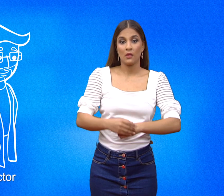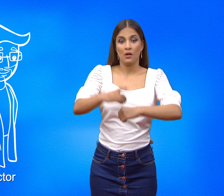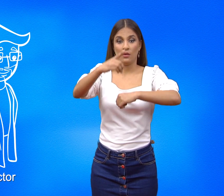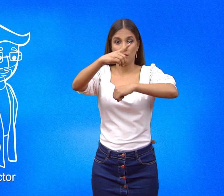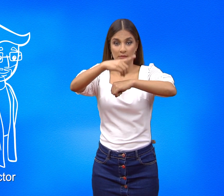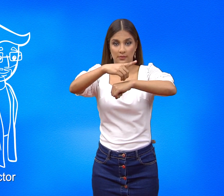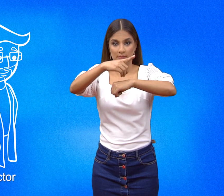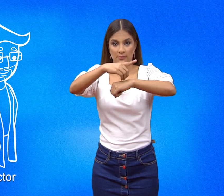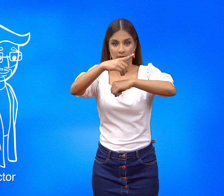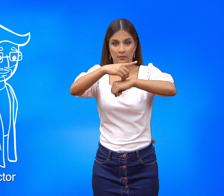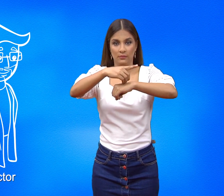doctor